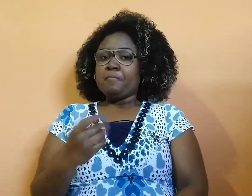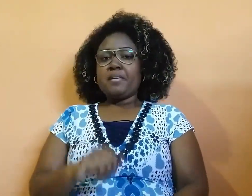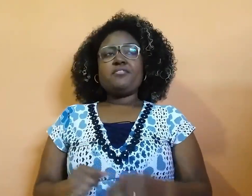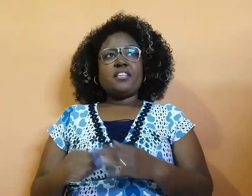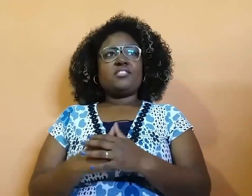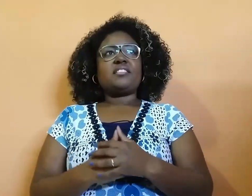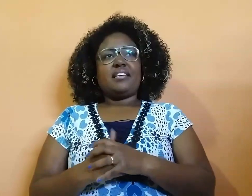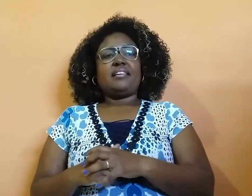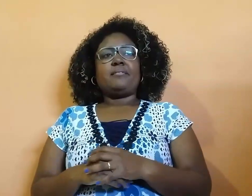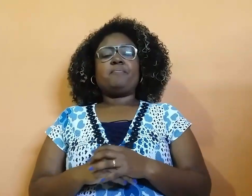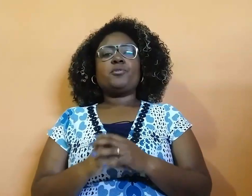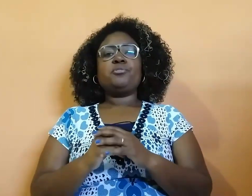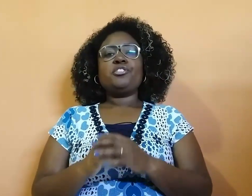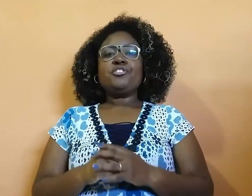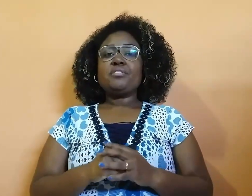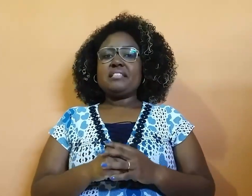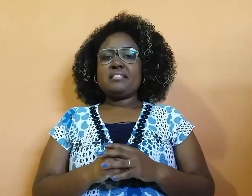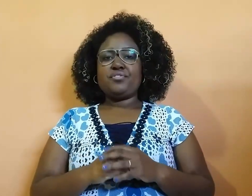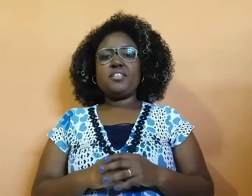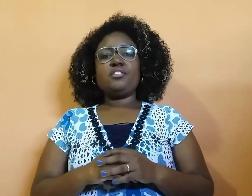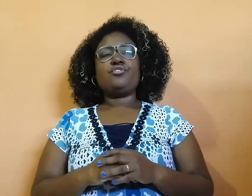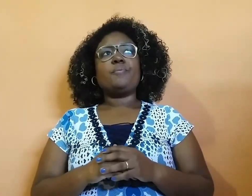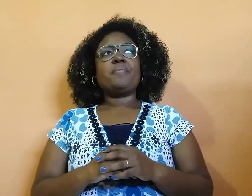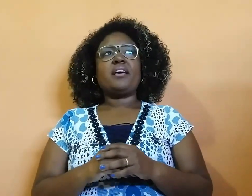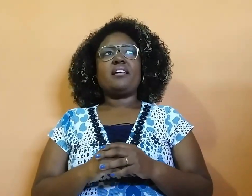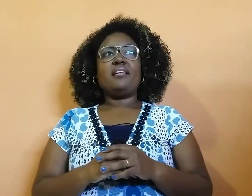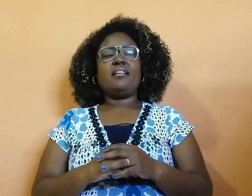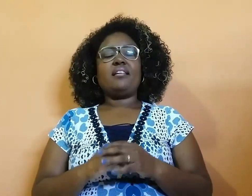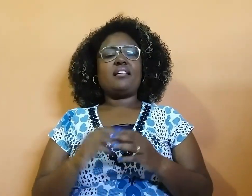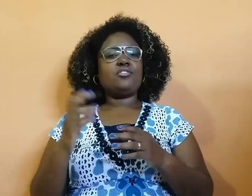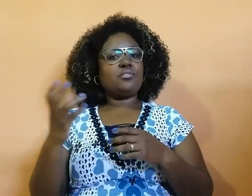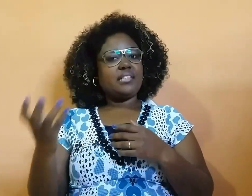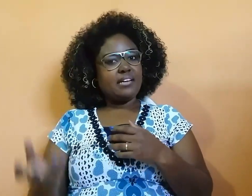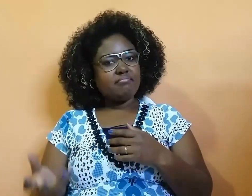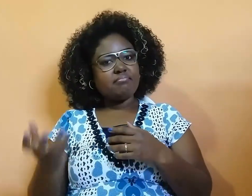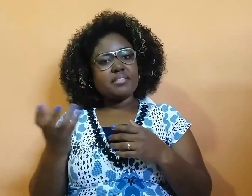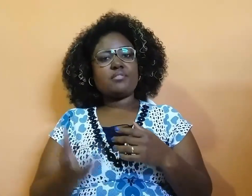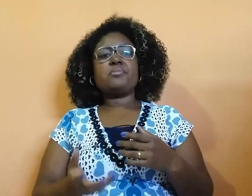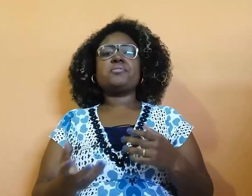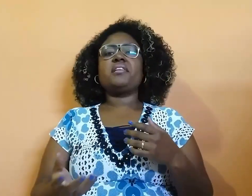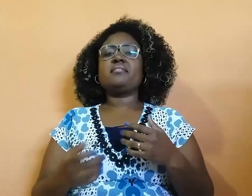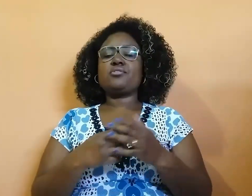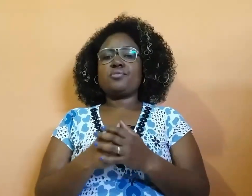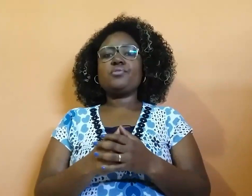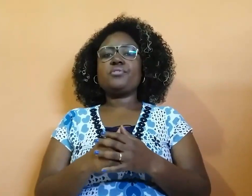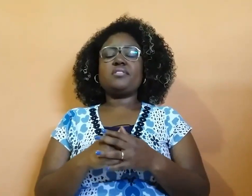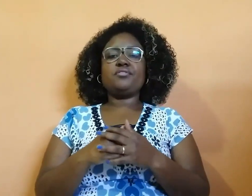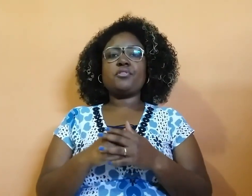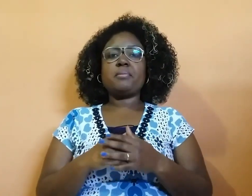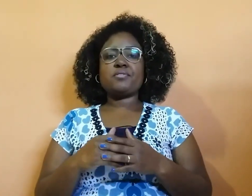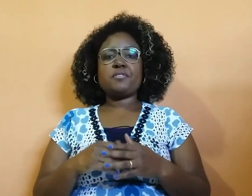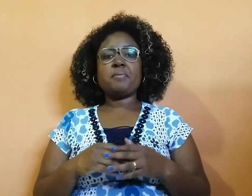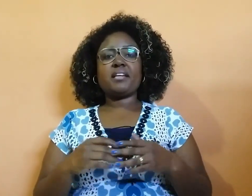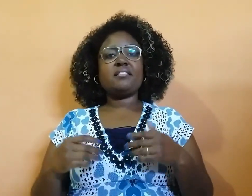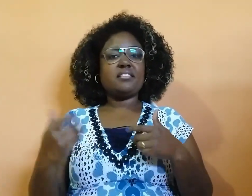bem-vindos galera o objetivo desse vídeo é ajudar as algumas orientações e informações para quem deseja